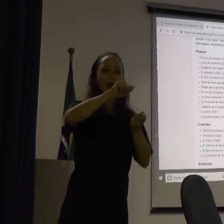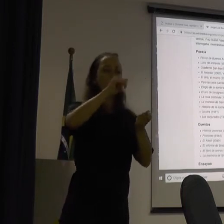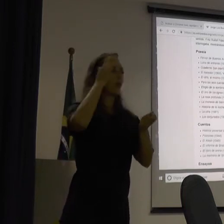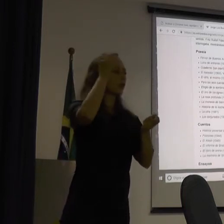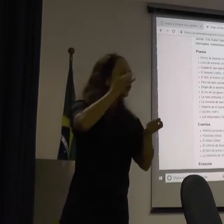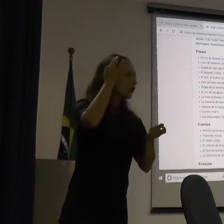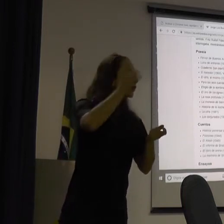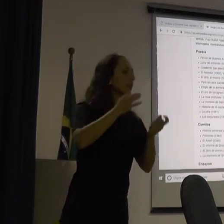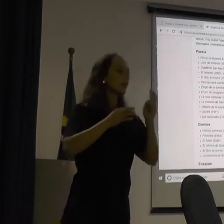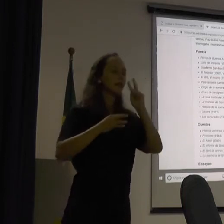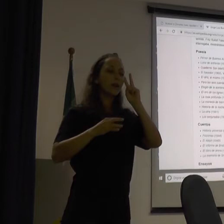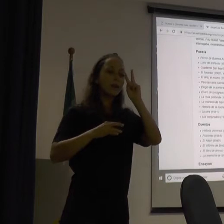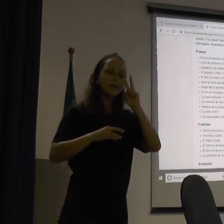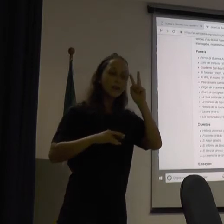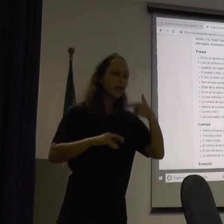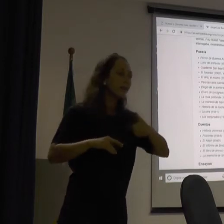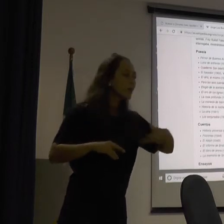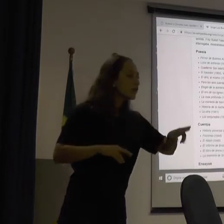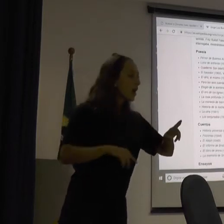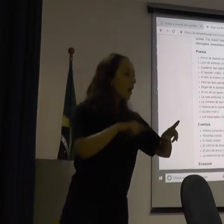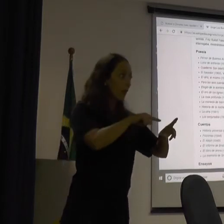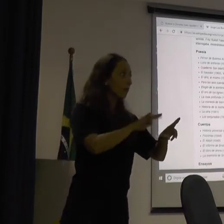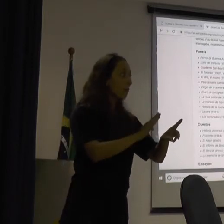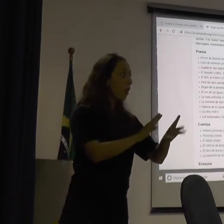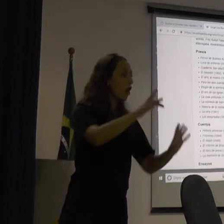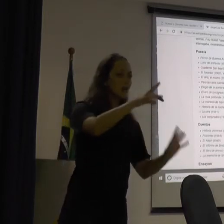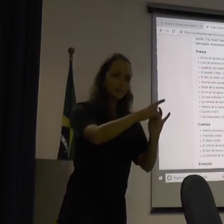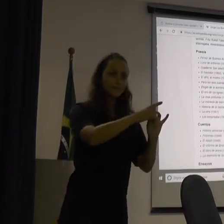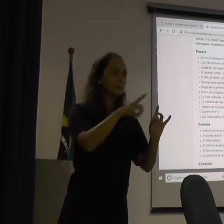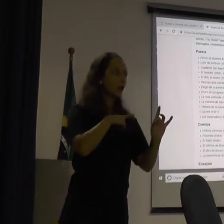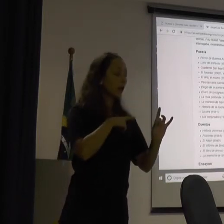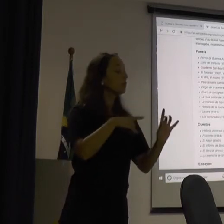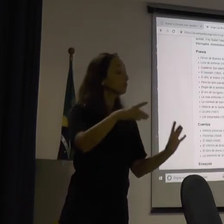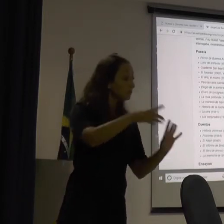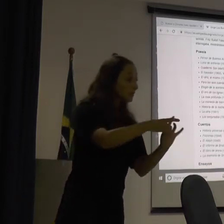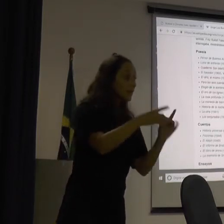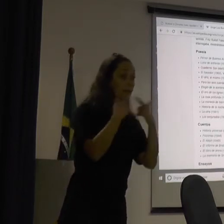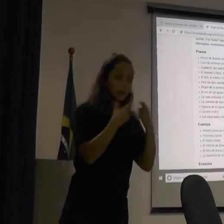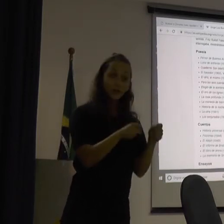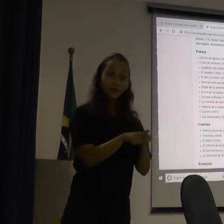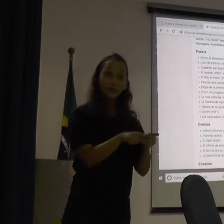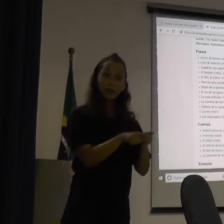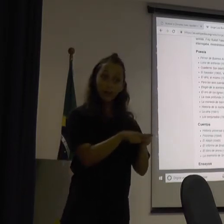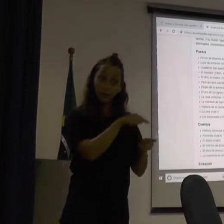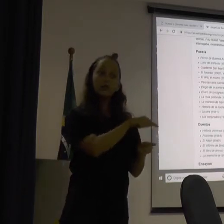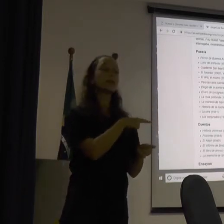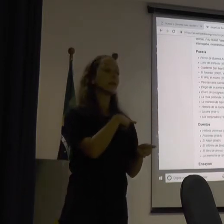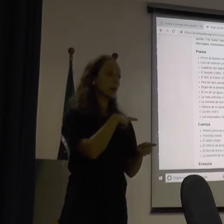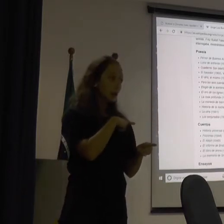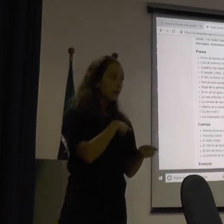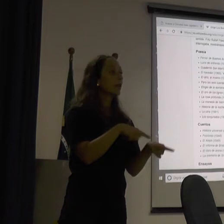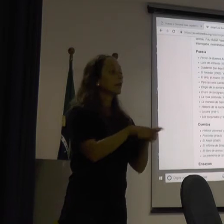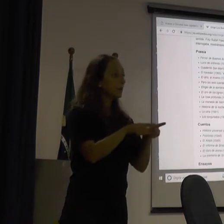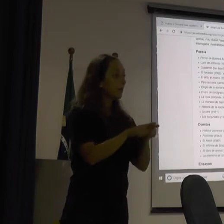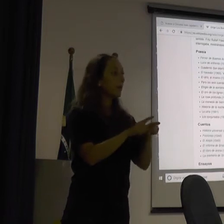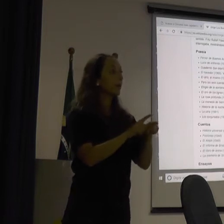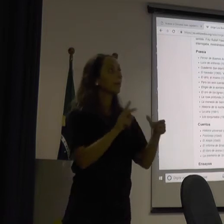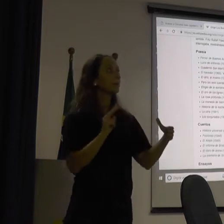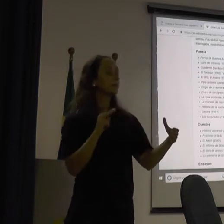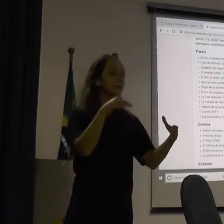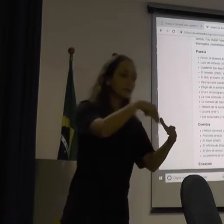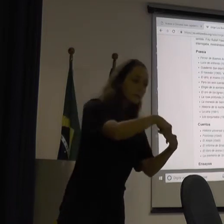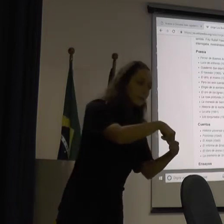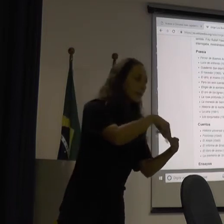das religiões, né, até com a linguística também, que ele era muito ligado à linguística, a etnografia, então